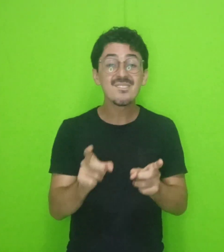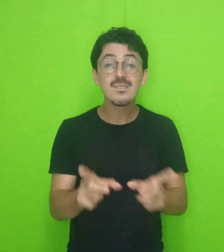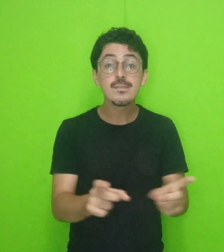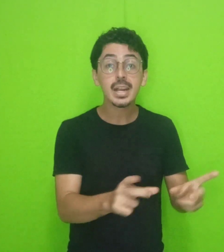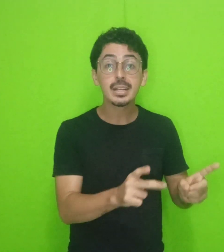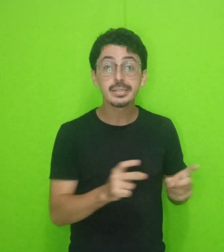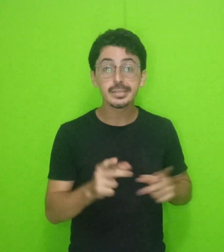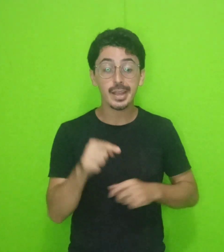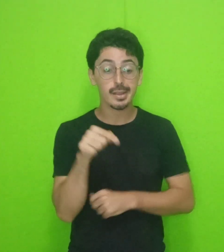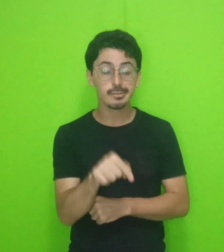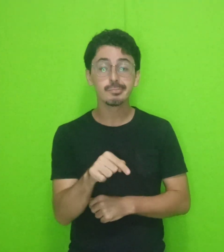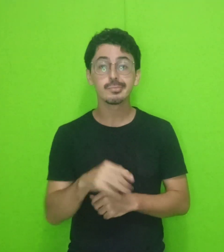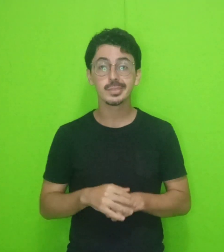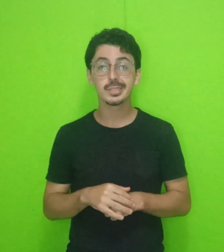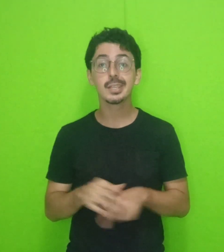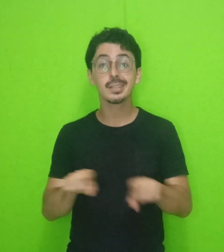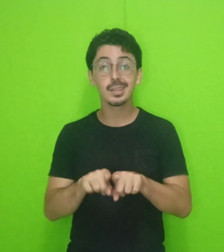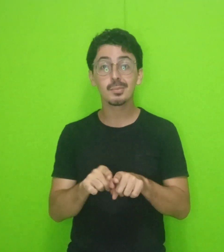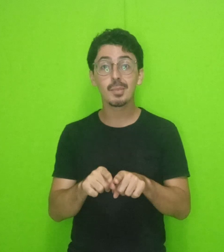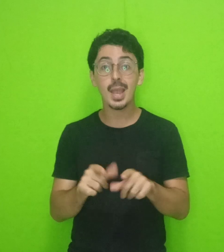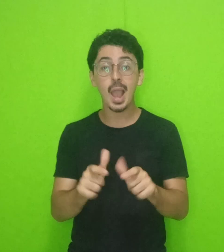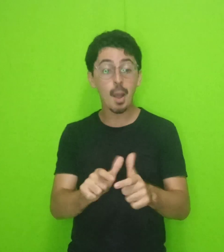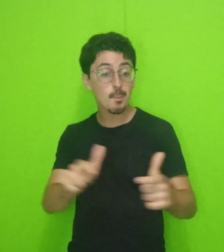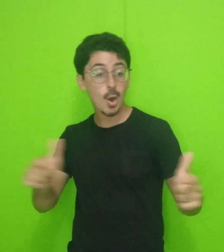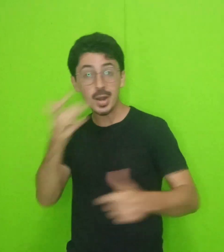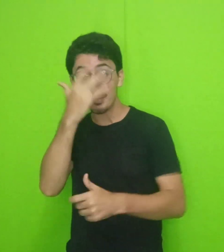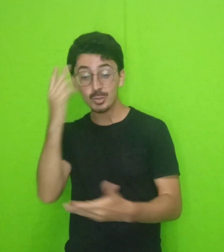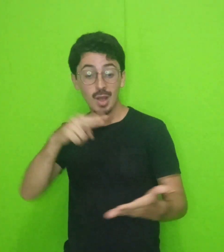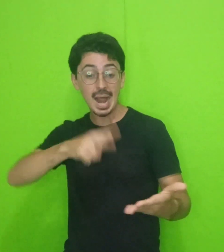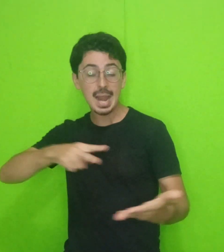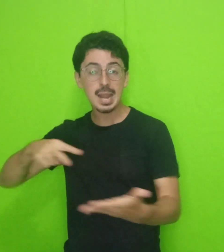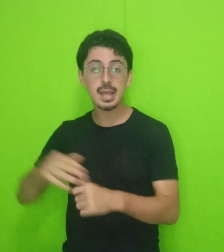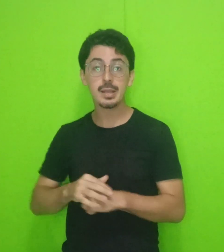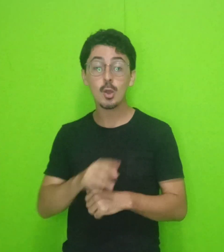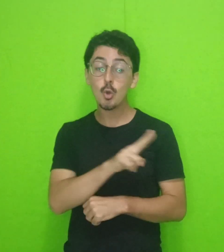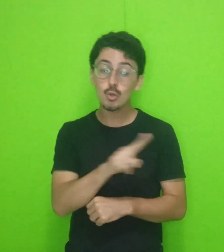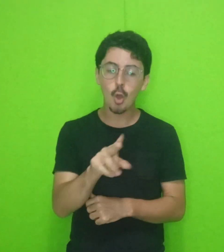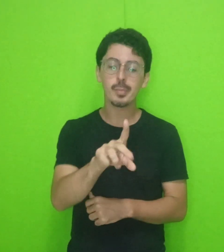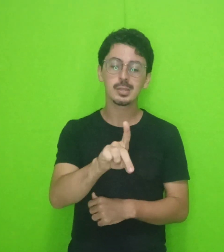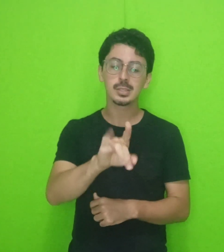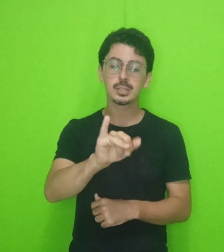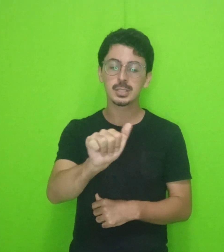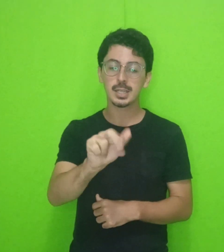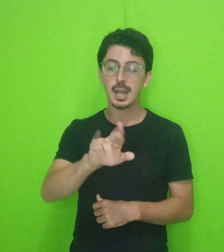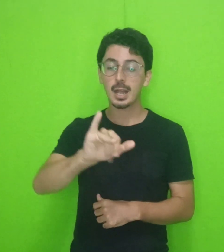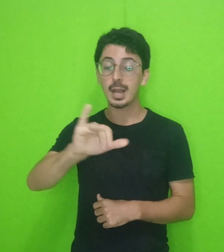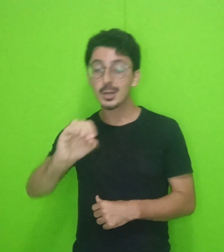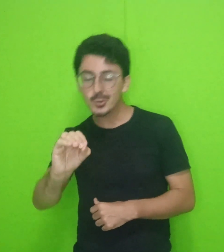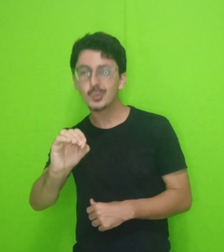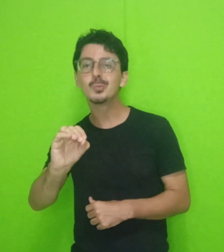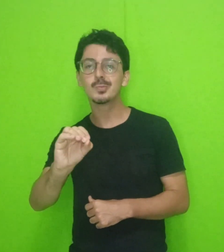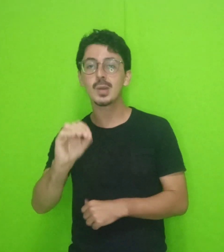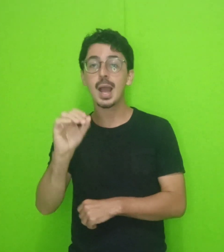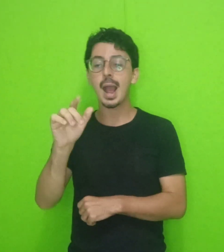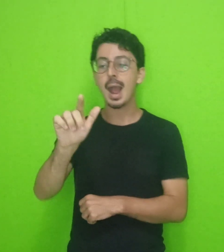mais circulava por aqui, chamado Diário Gaúcho. A partir desse corpus,